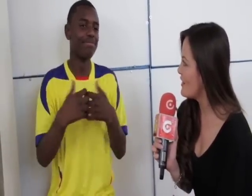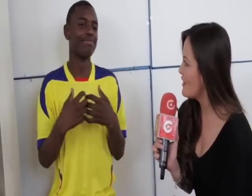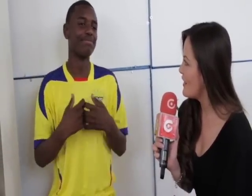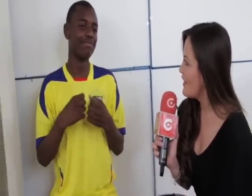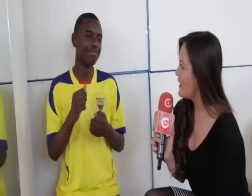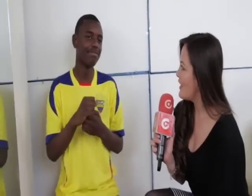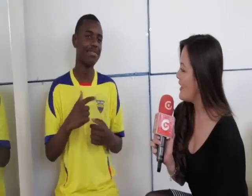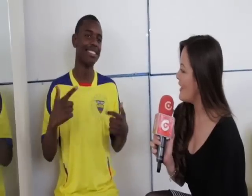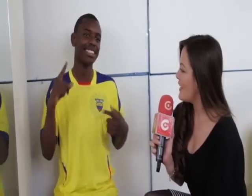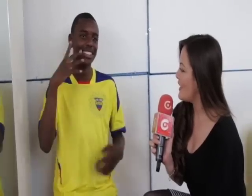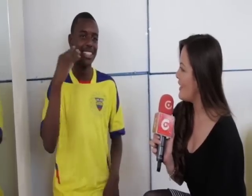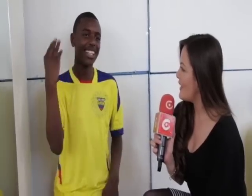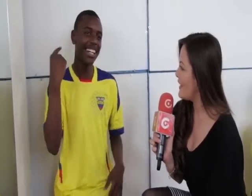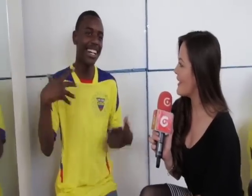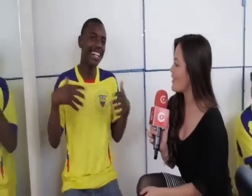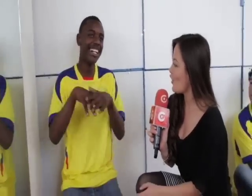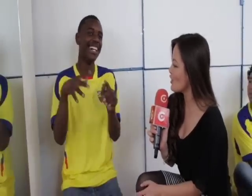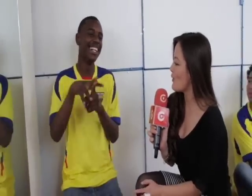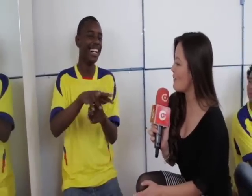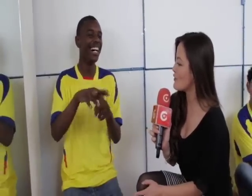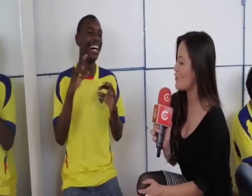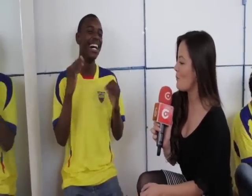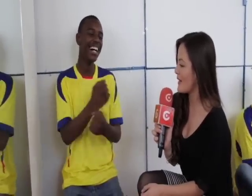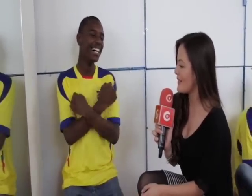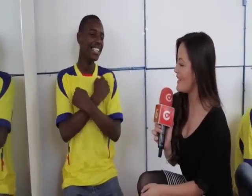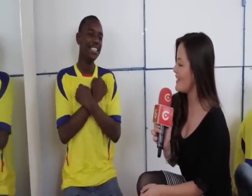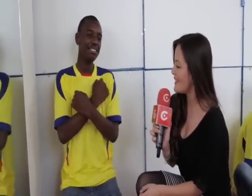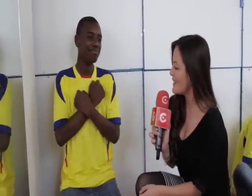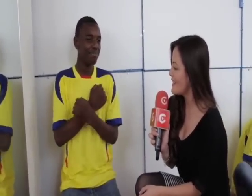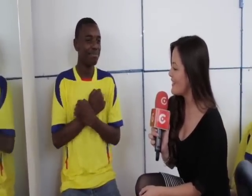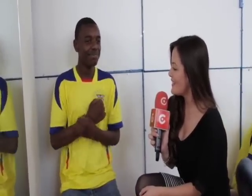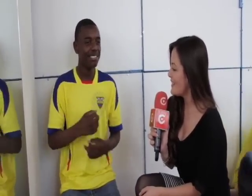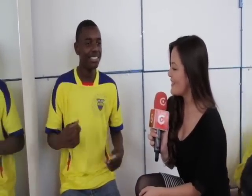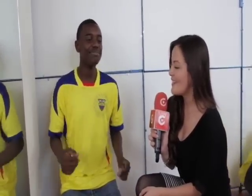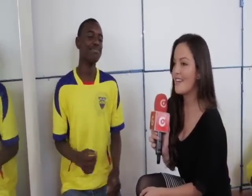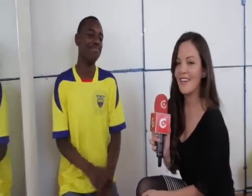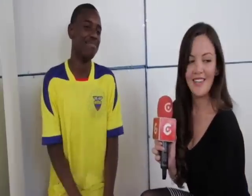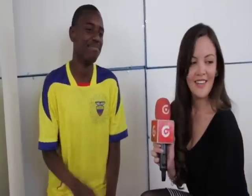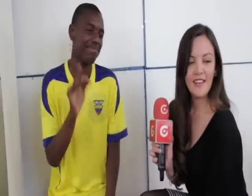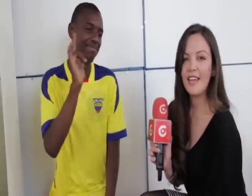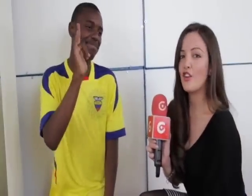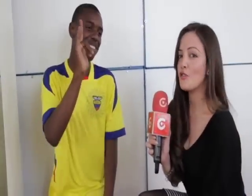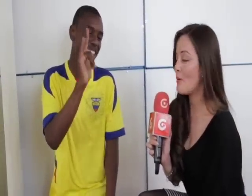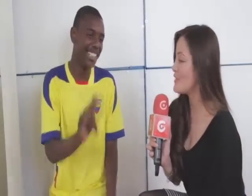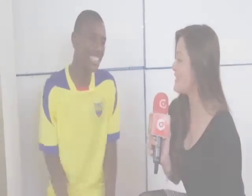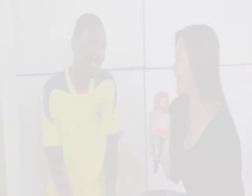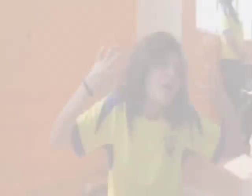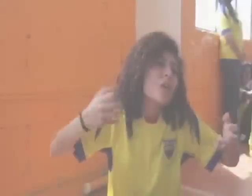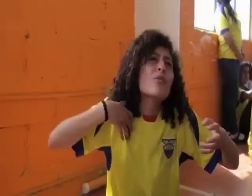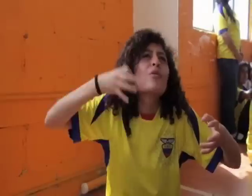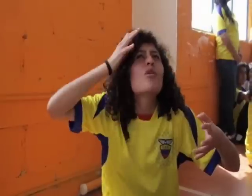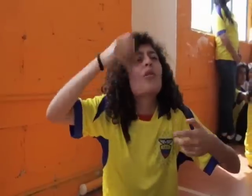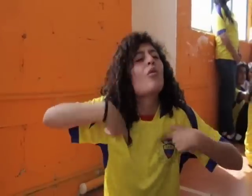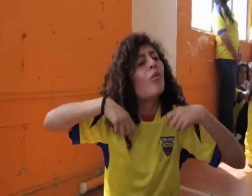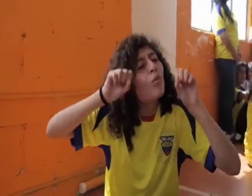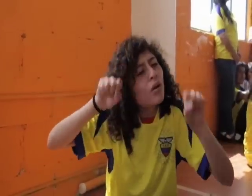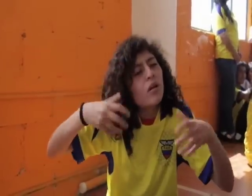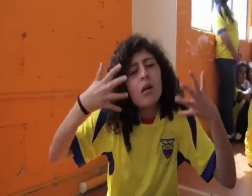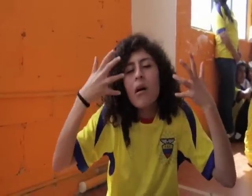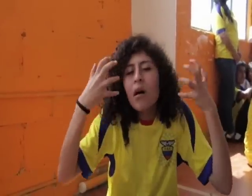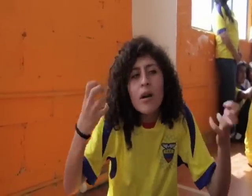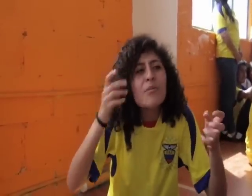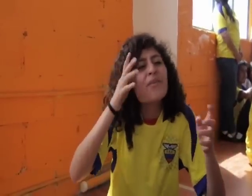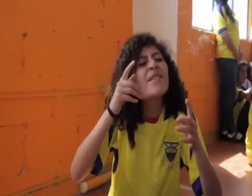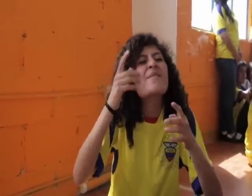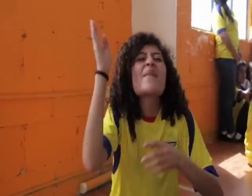colaborar con esta iniciativa y que su sueño es que todos podamos unirnos y compartir ese amor a la tricolor. Melania,